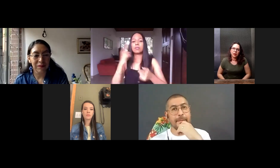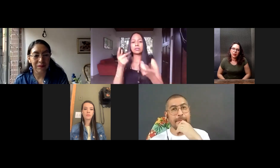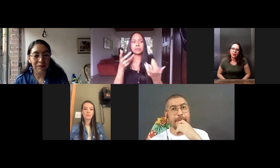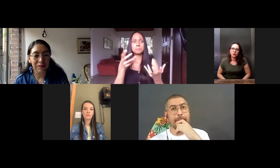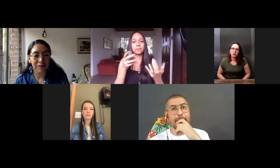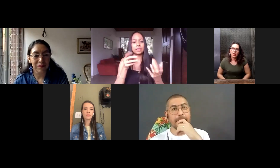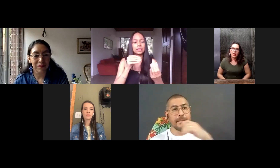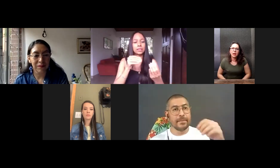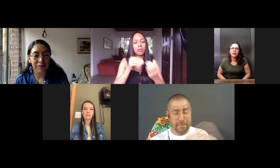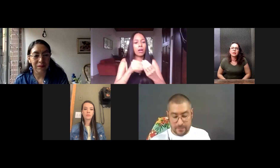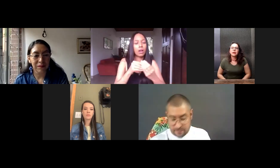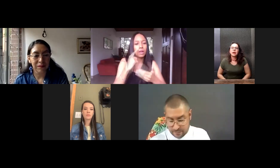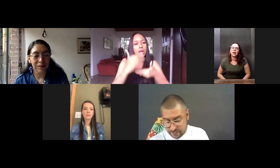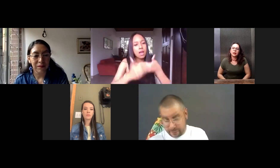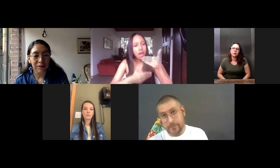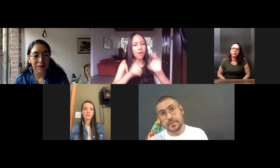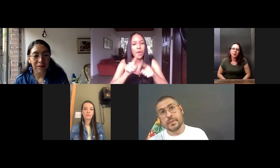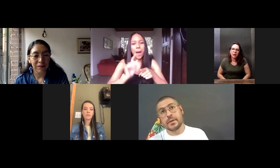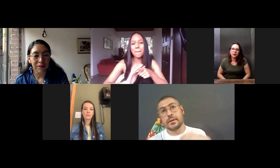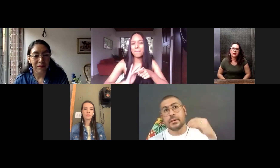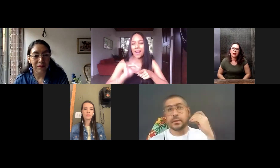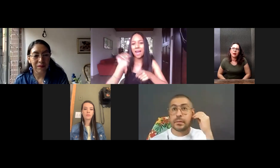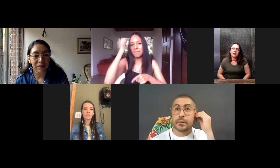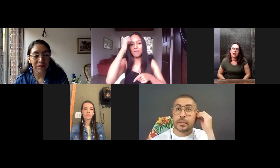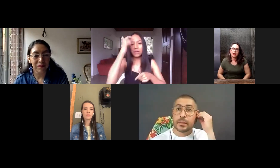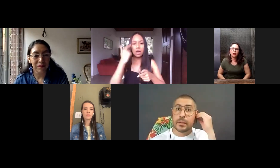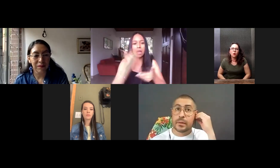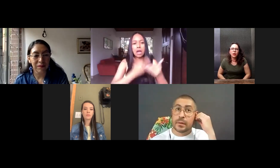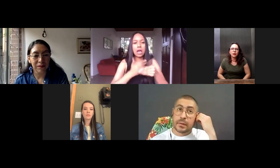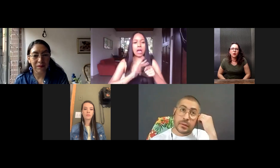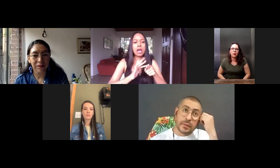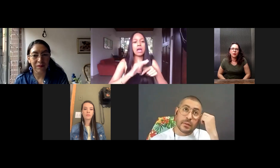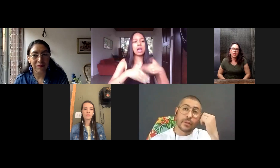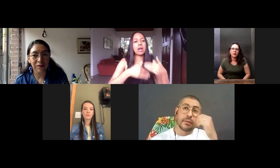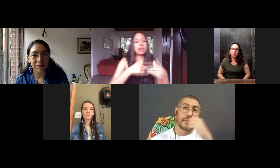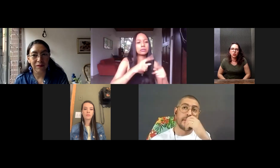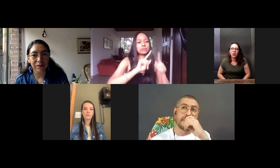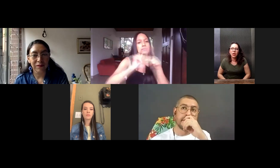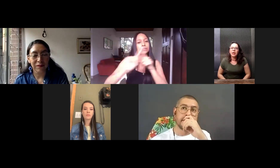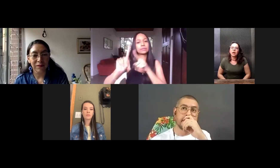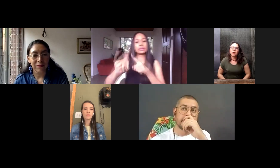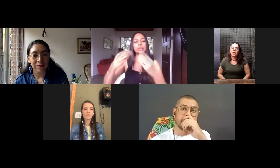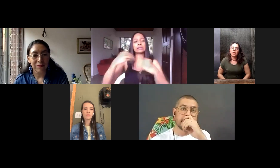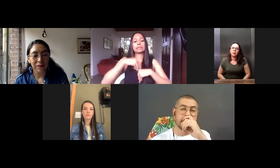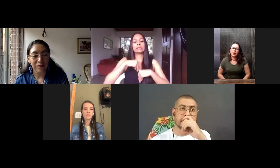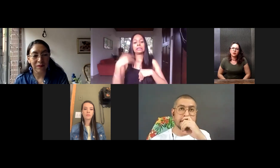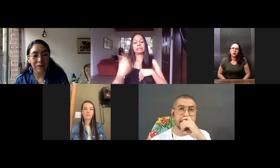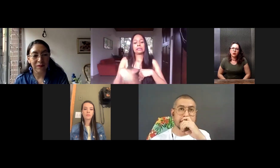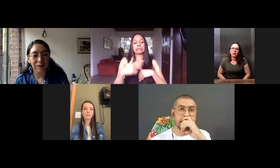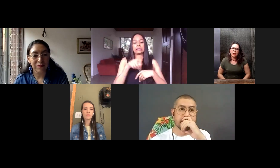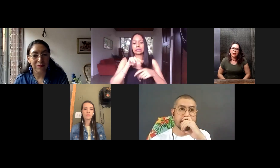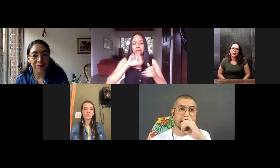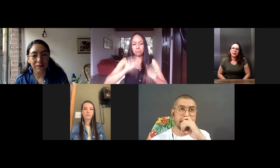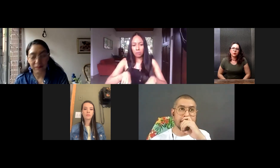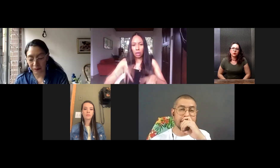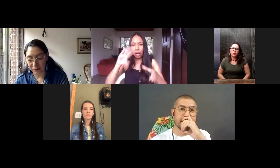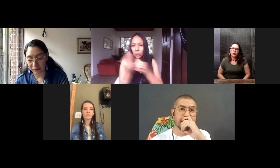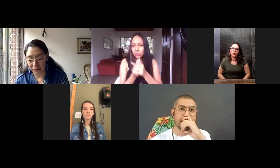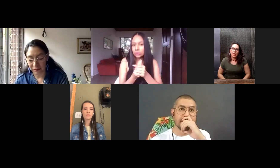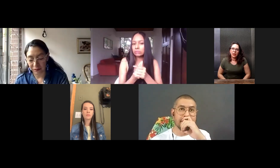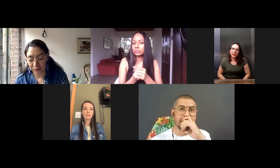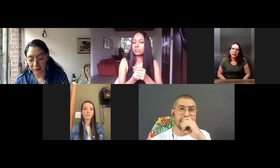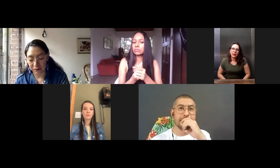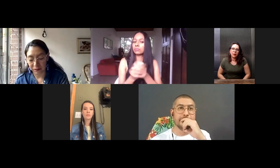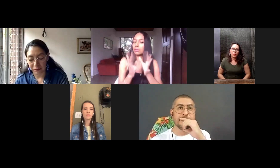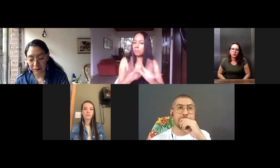asesorías tradicionales, también se van dando cuenta con la aplicación y con el paso y el, digamos, como con